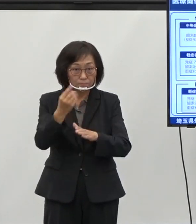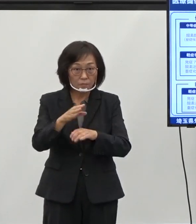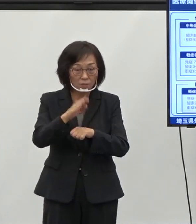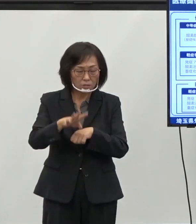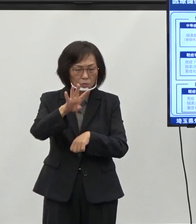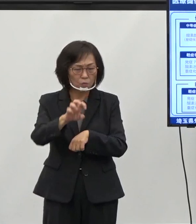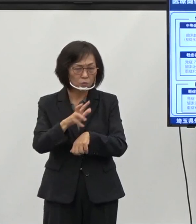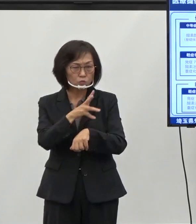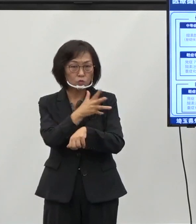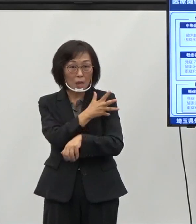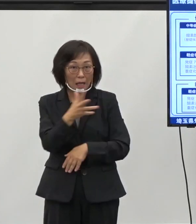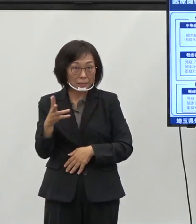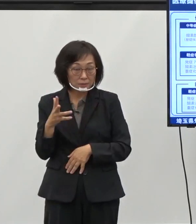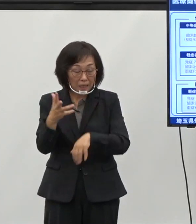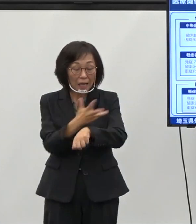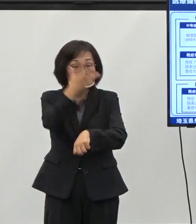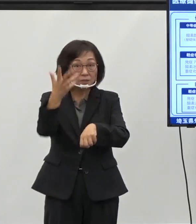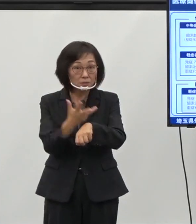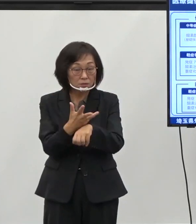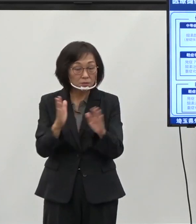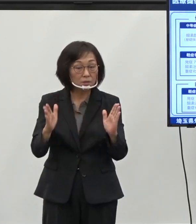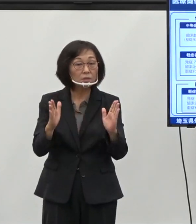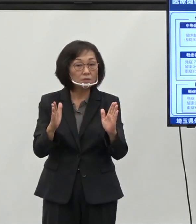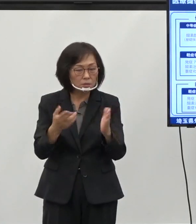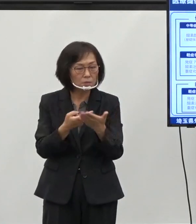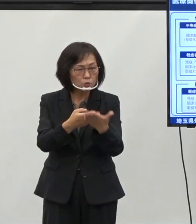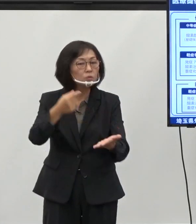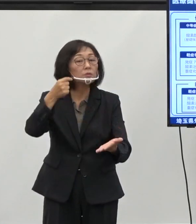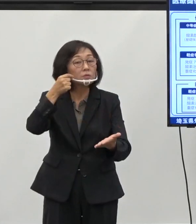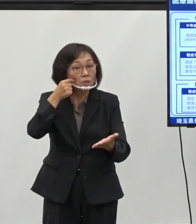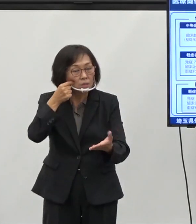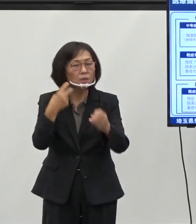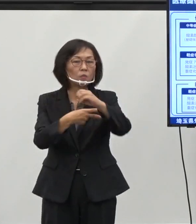ロになっています。先週時点では最大で